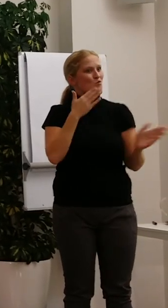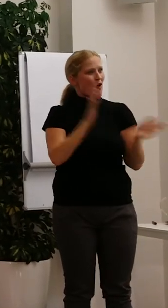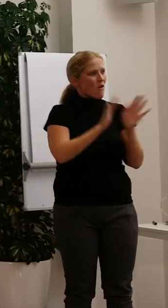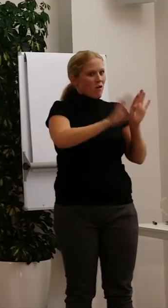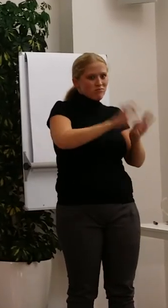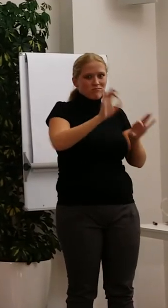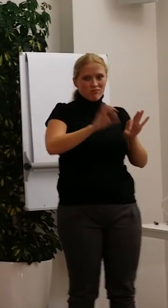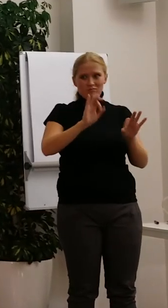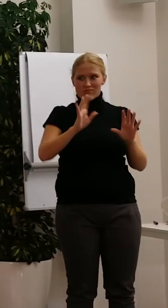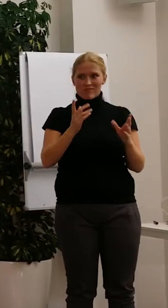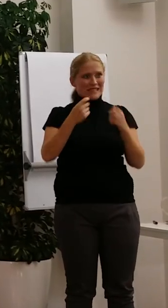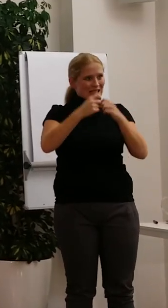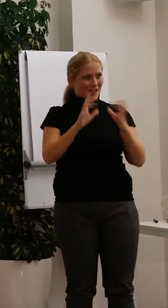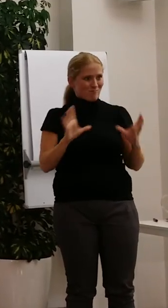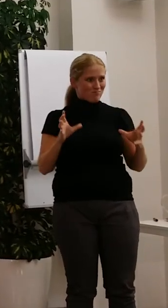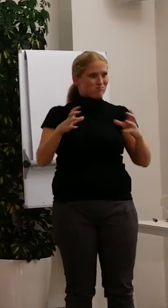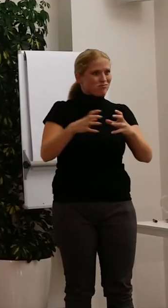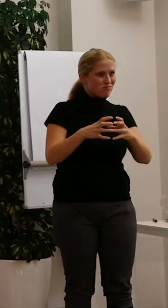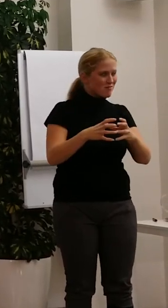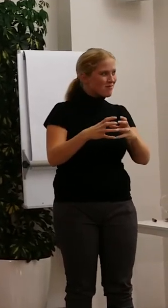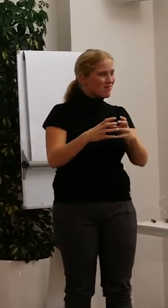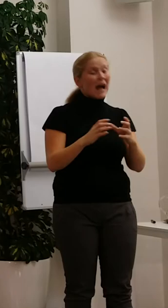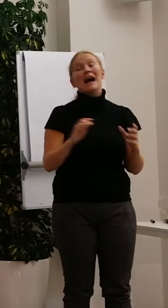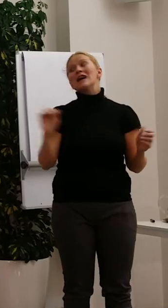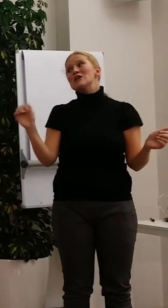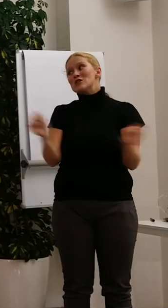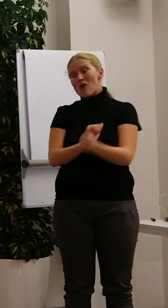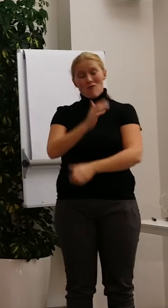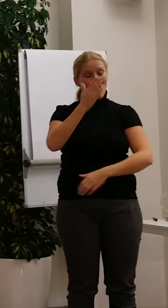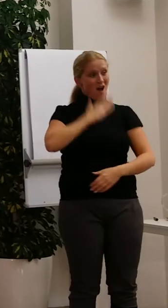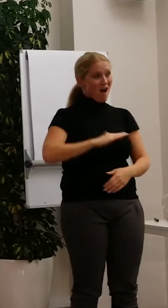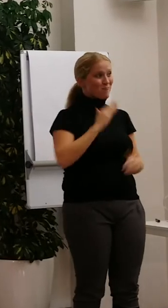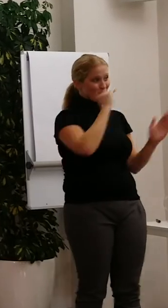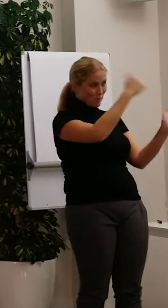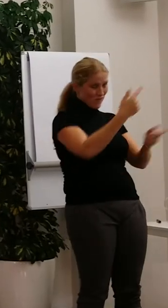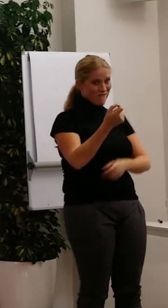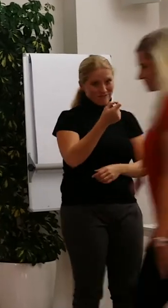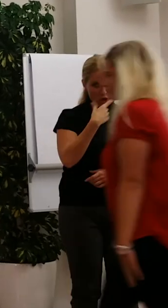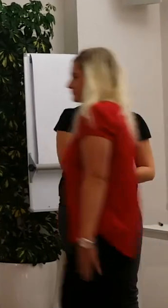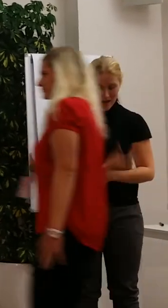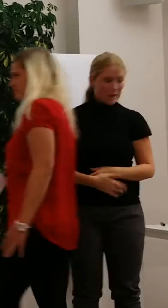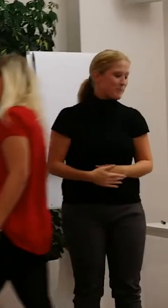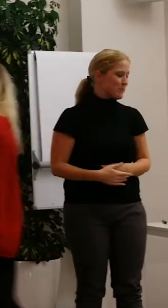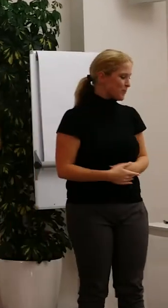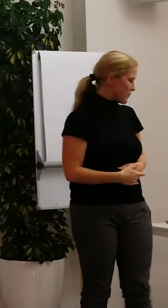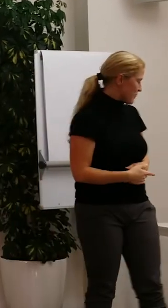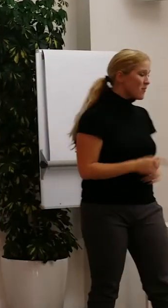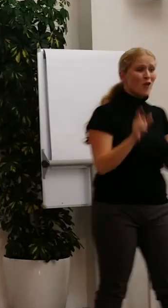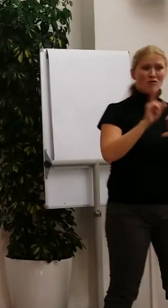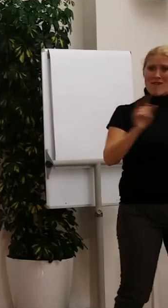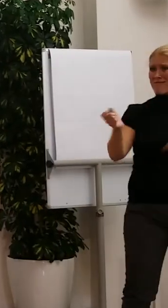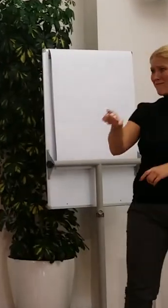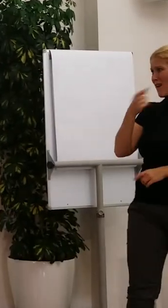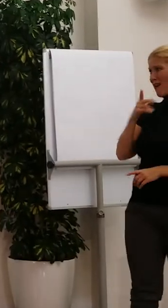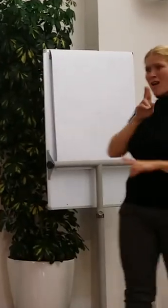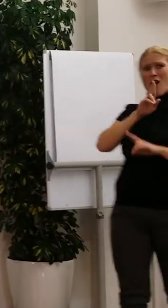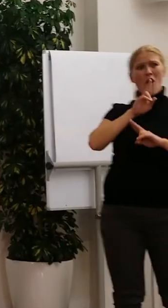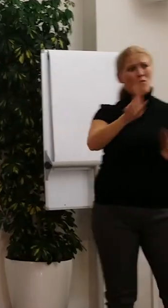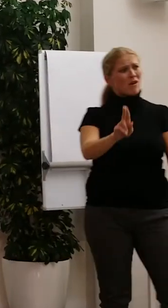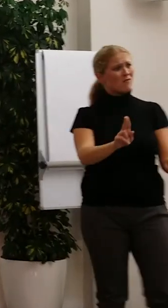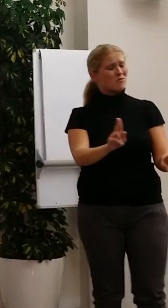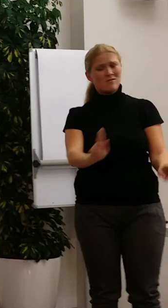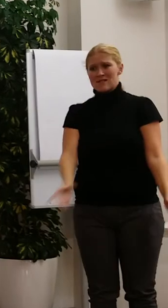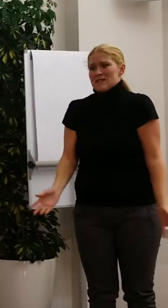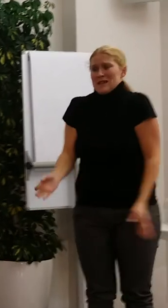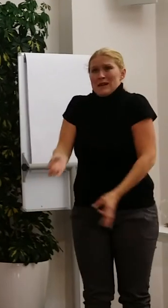věc má. A já bych ráda ještě jednou pozvala Veroniku. Protože Veronika je naprosto nedocenitelný člen týmu.